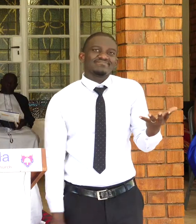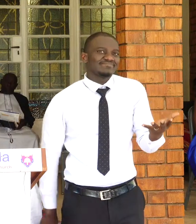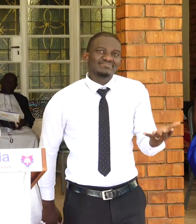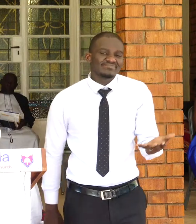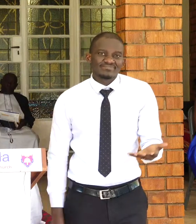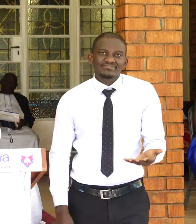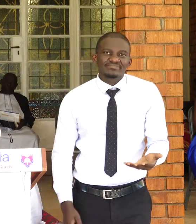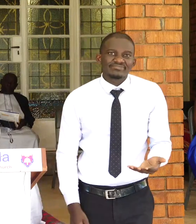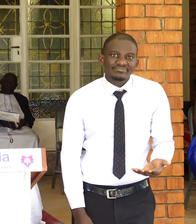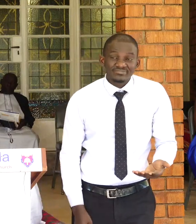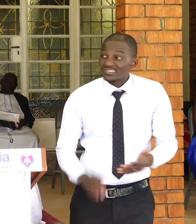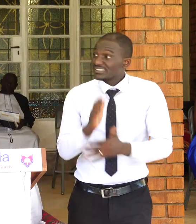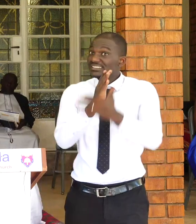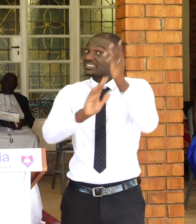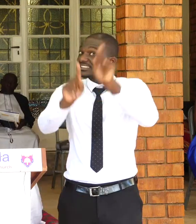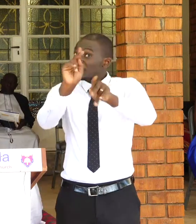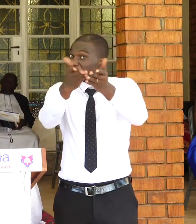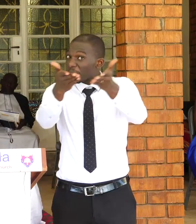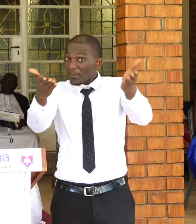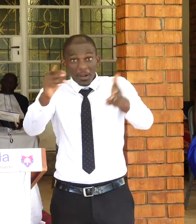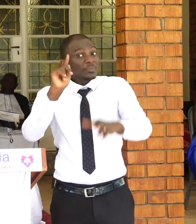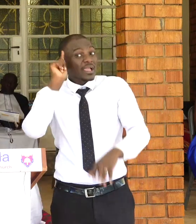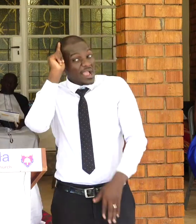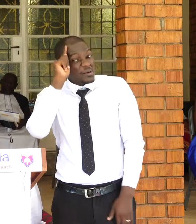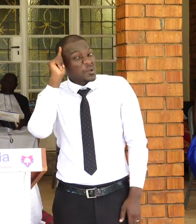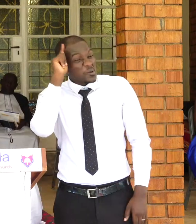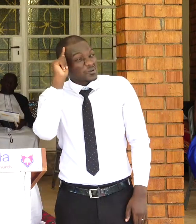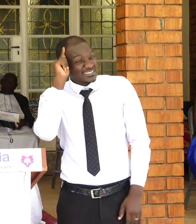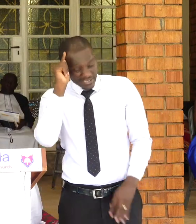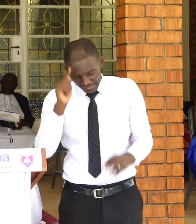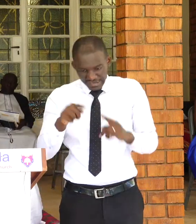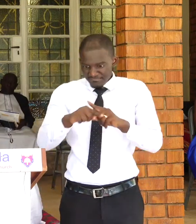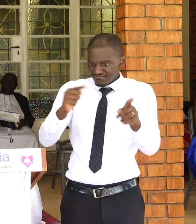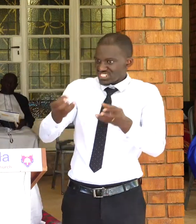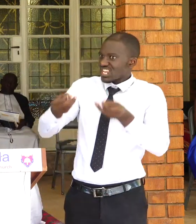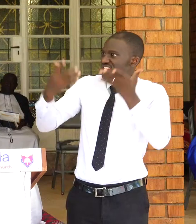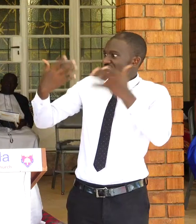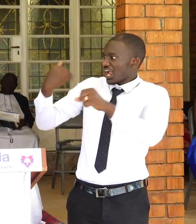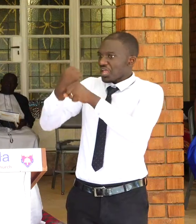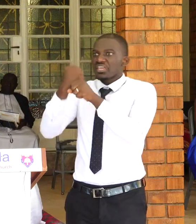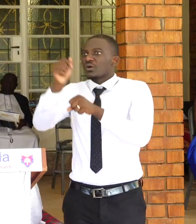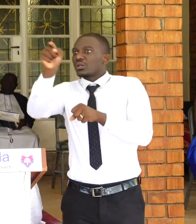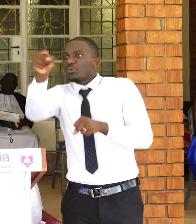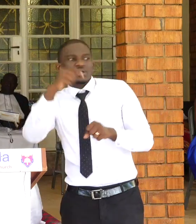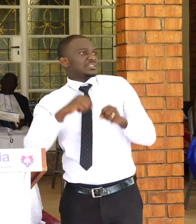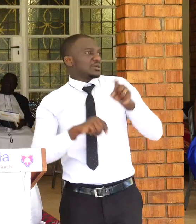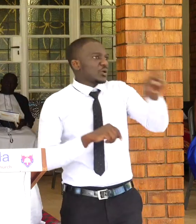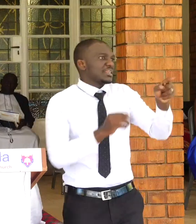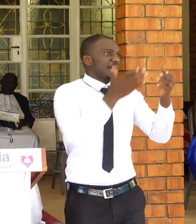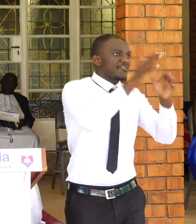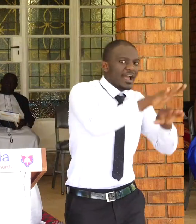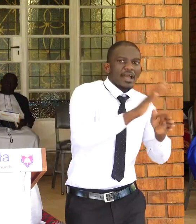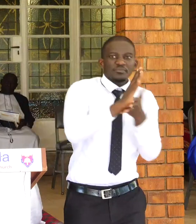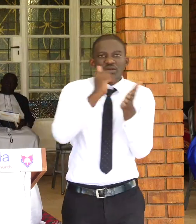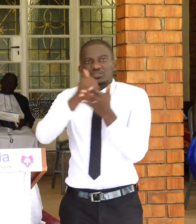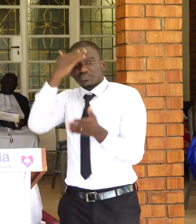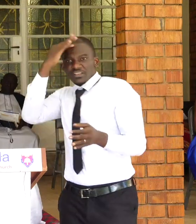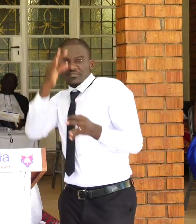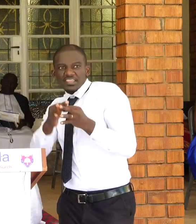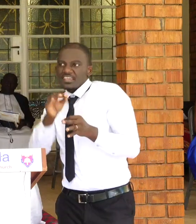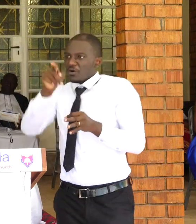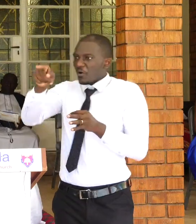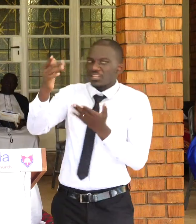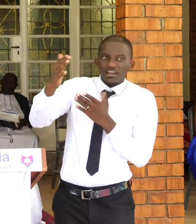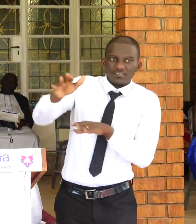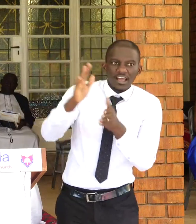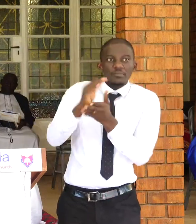Era abantu abamu abalowoozesa abantu nti saddaaka eyakolebwa gundi ne gundi yafa, yafa lwa kukkiriza kwe, ne gundi